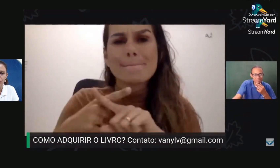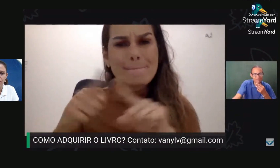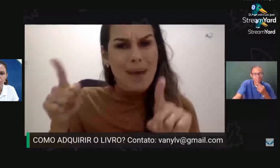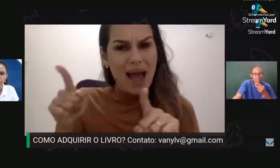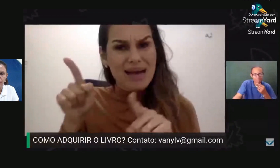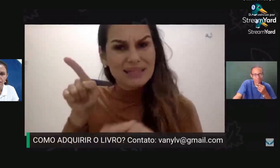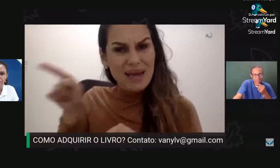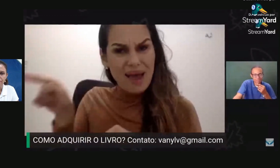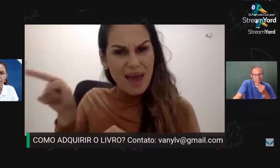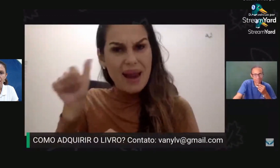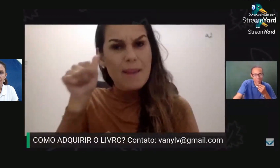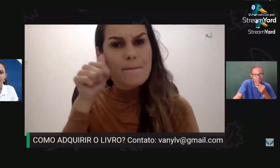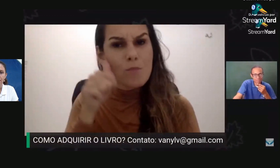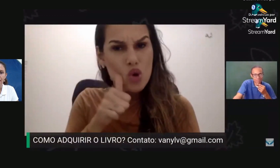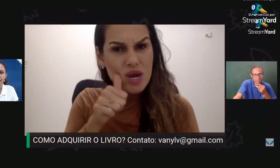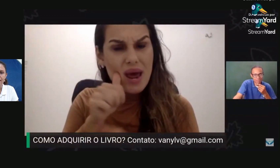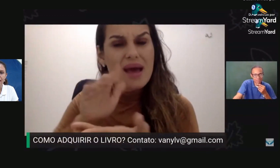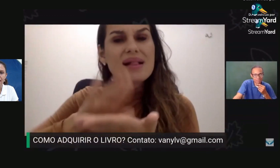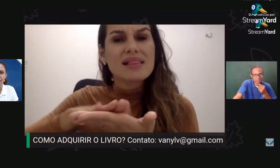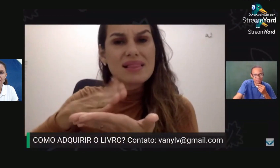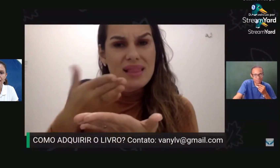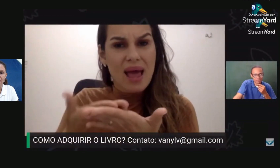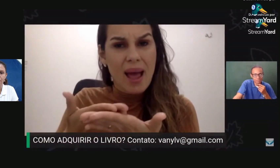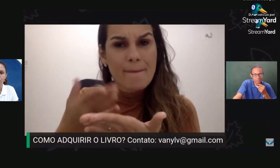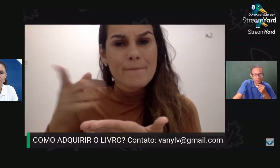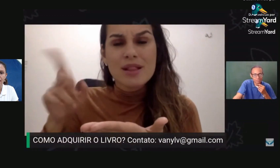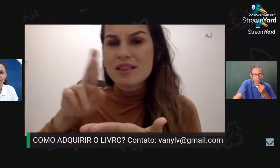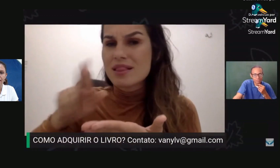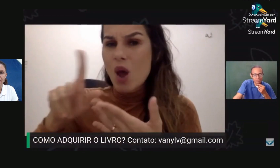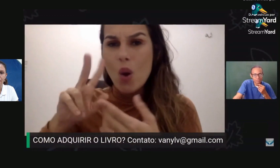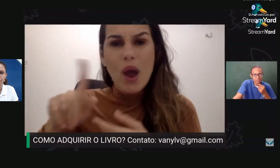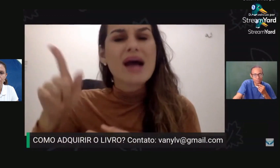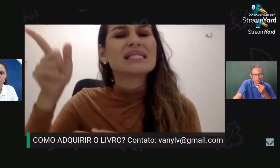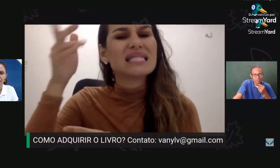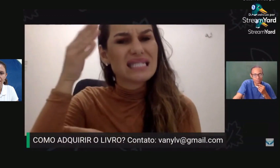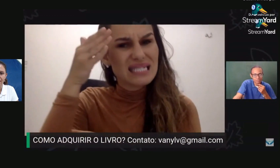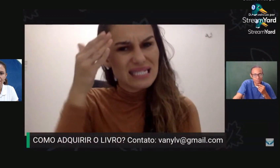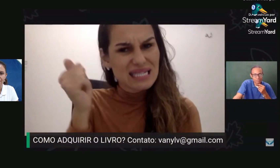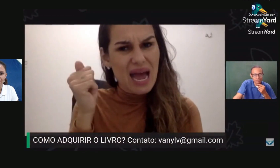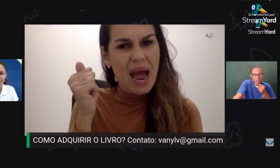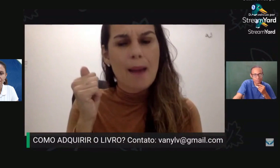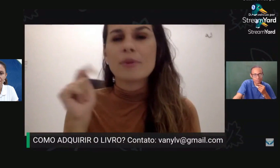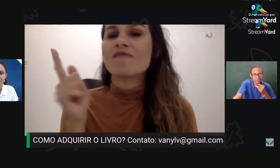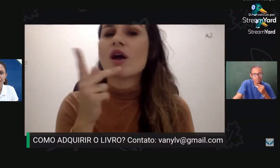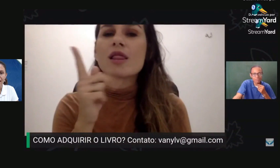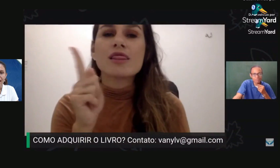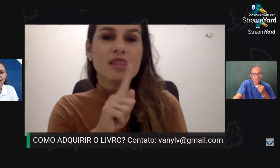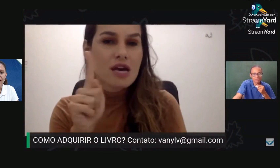nessas situações. Mas a moça, a intérprete, né?